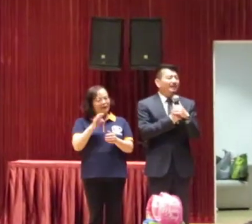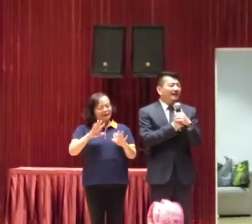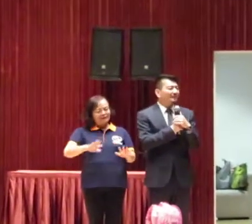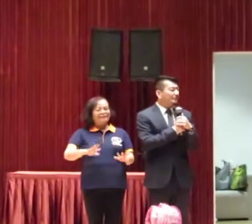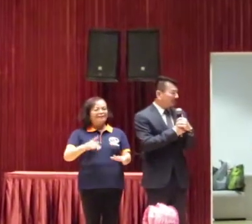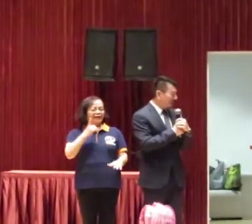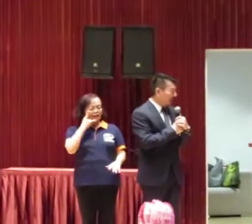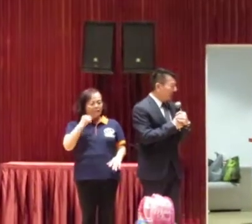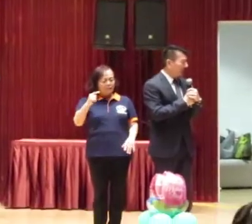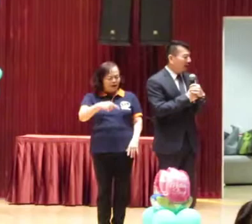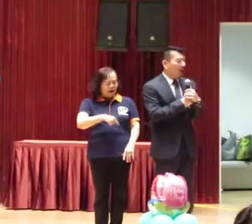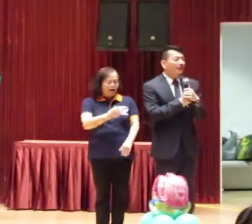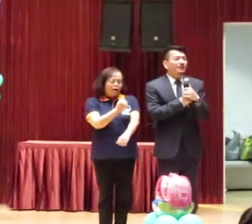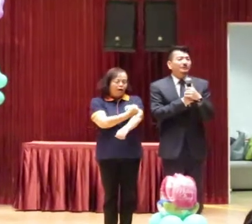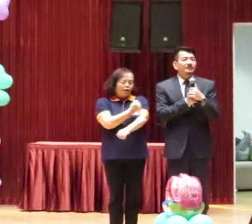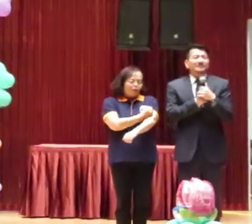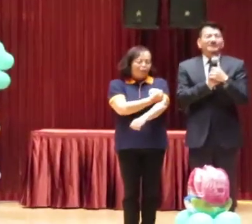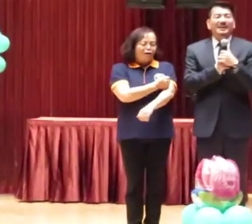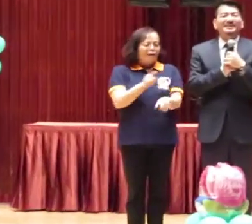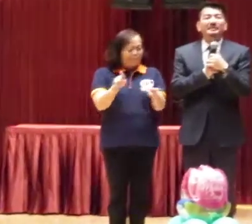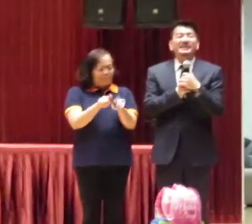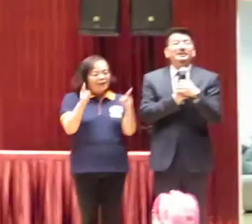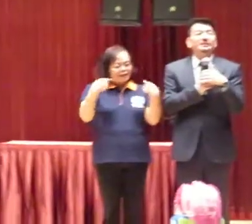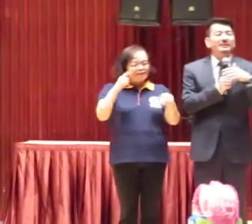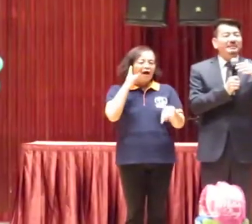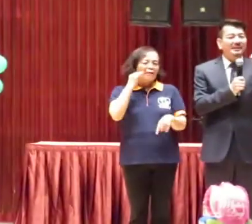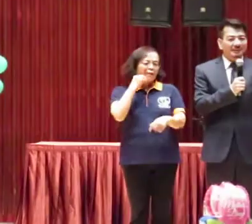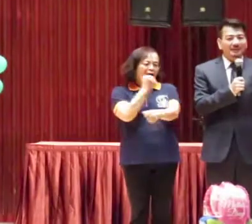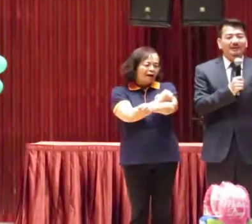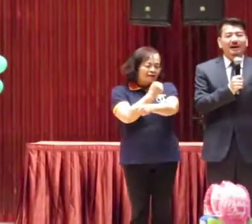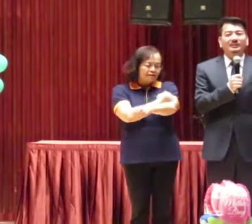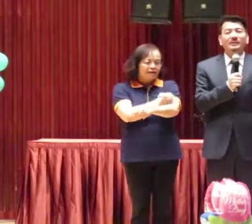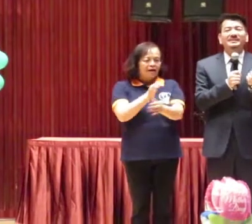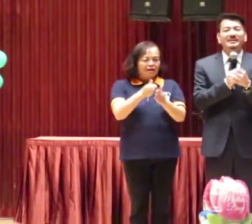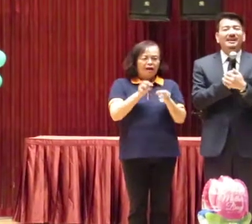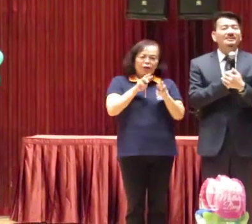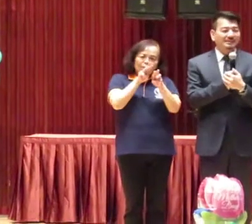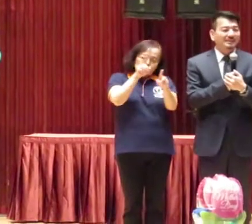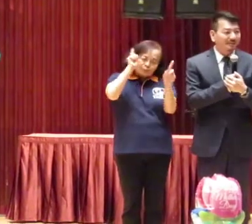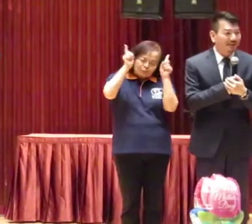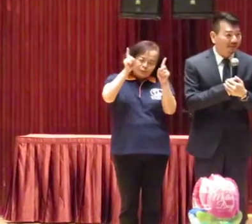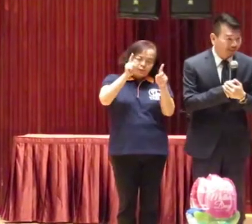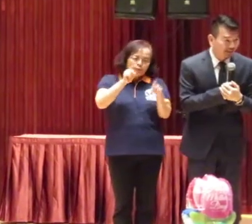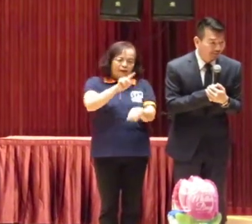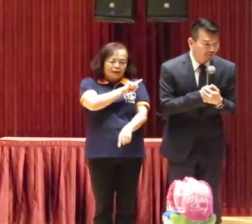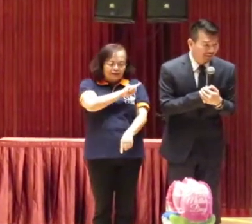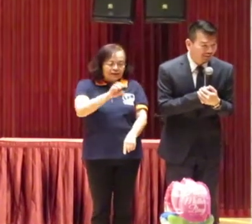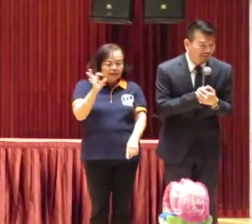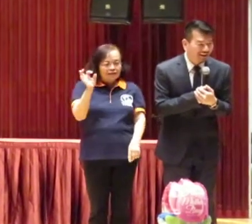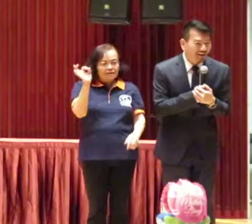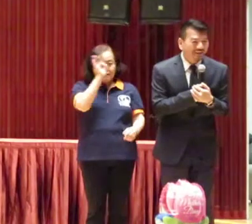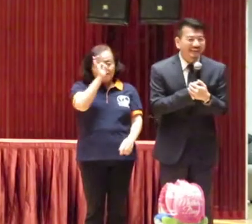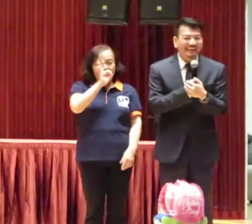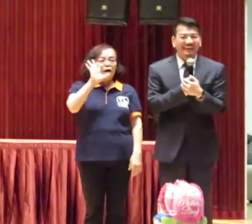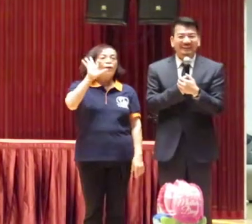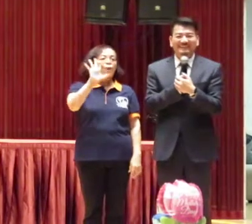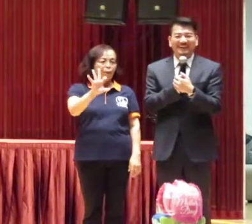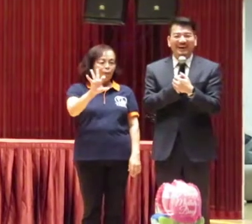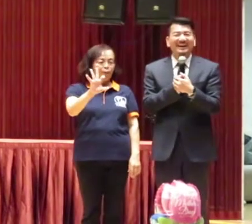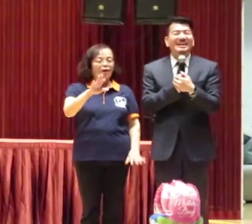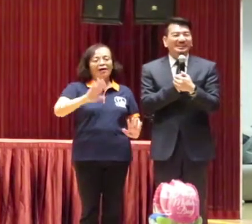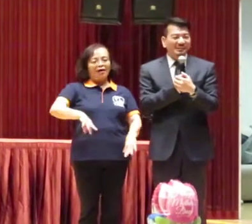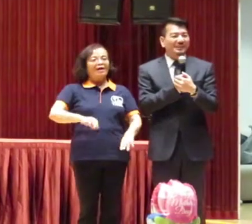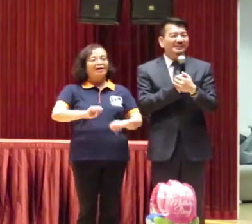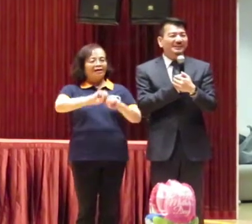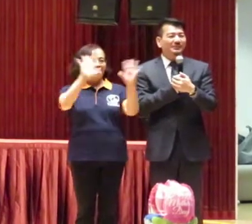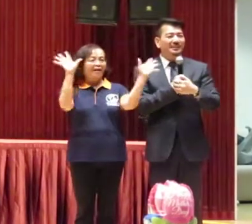当时做妈妈就辛苦的吼，有当时去一个所在要去佚佗吼，都会先找洗手间，对不对？好，我先甲来讲一